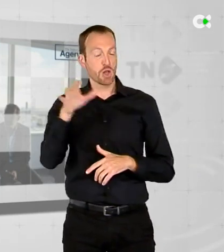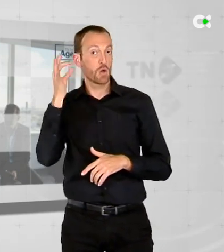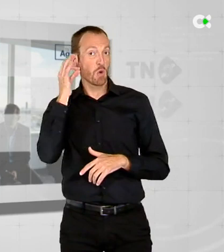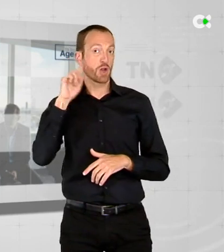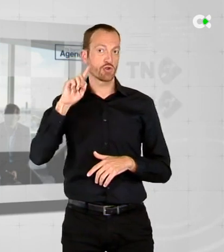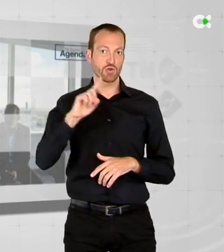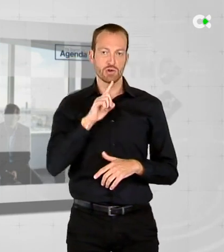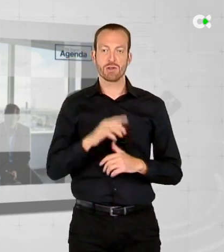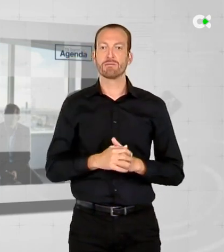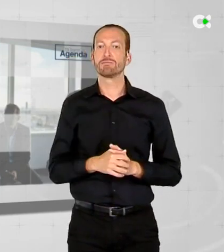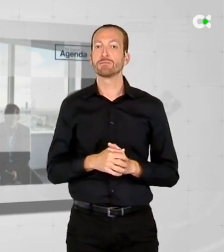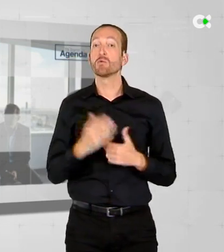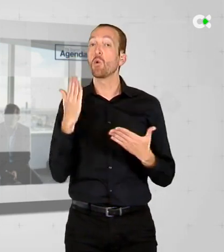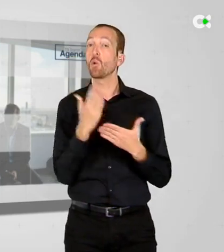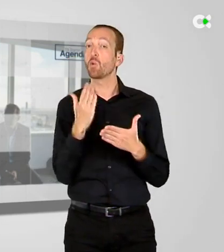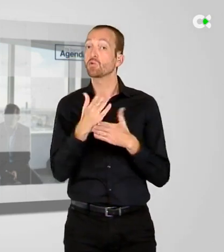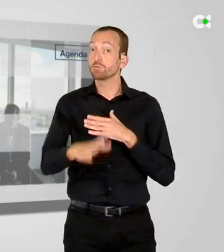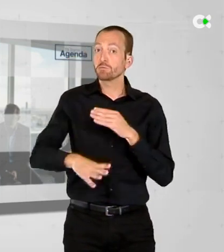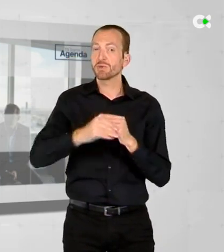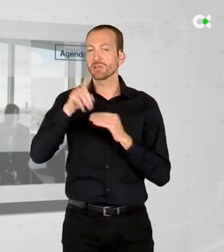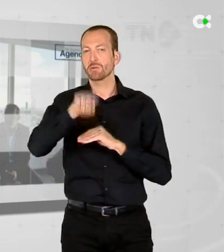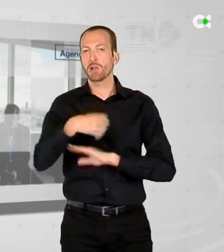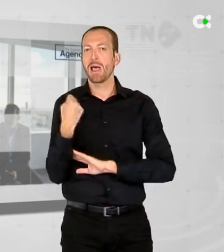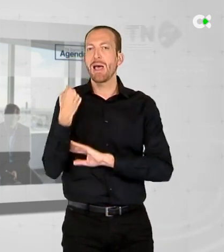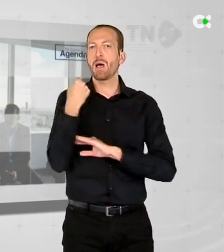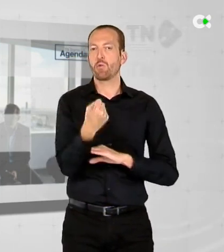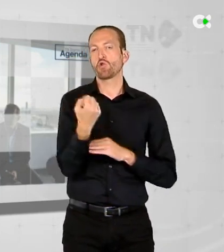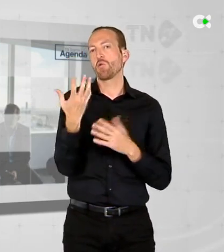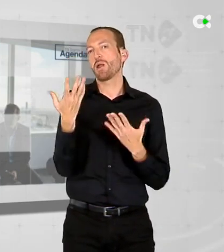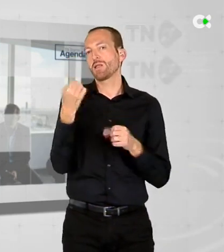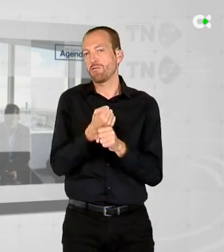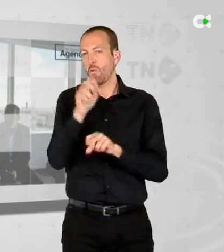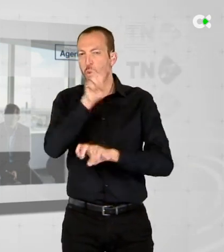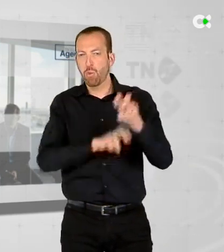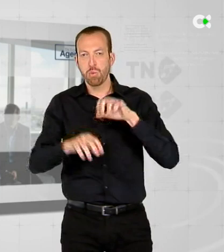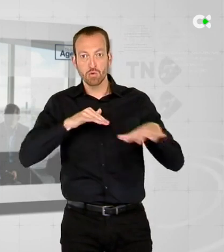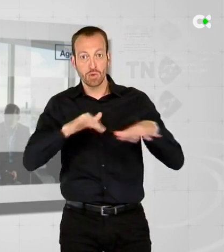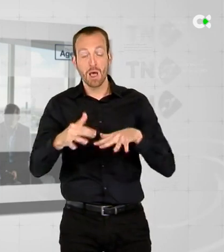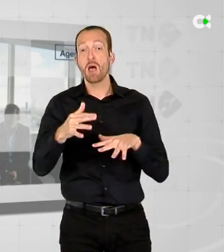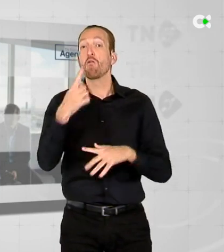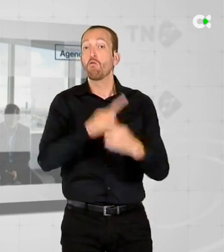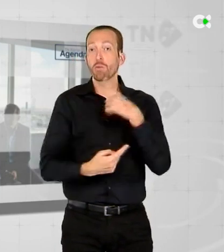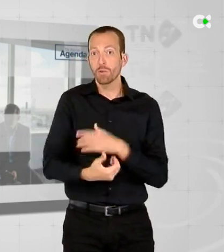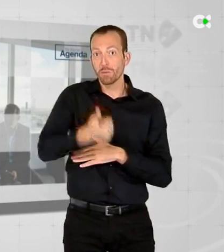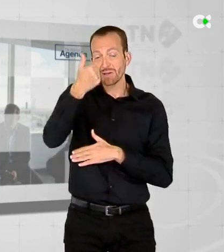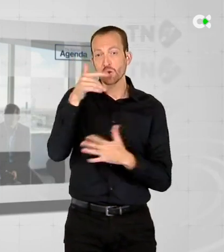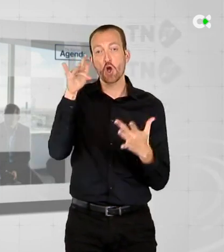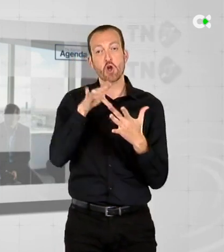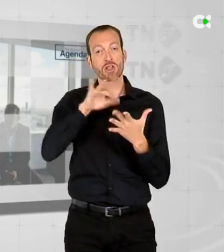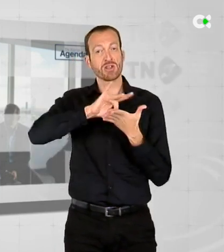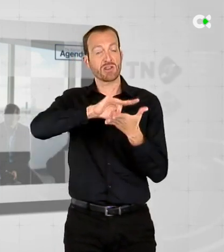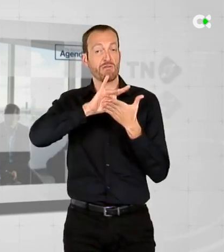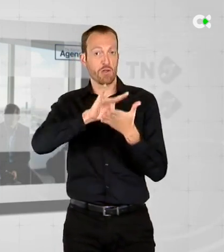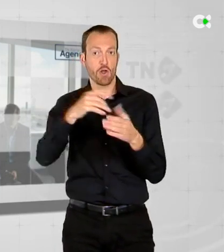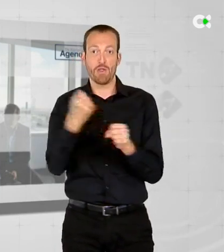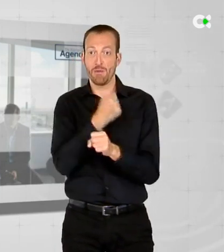y las mujeres el curso se complementa con apoyo para la búsqueda activa de empleo para más información contactar con el servicio de empleo de